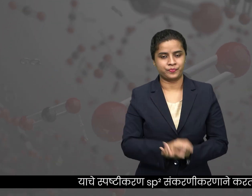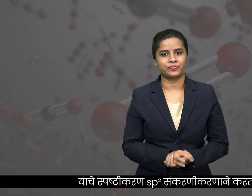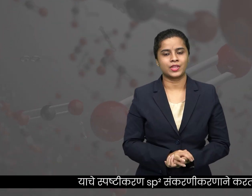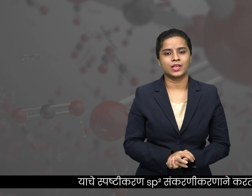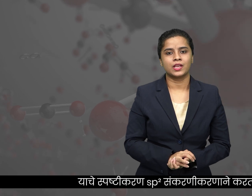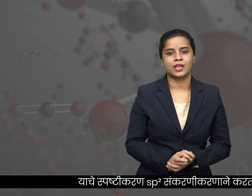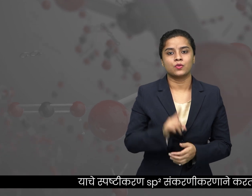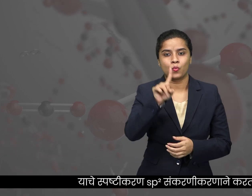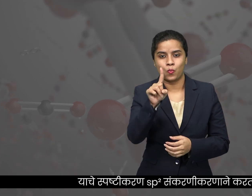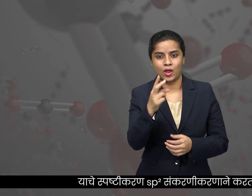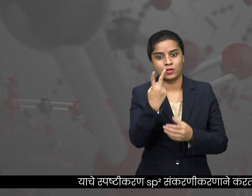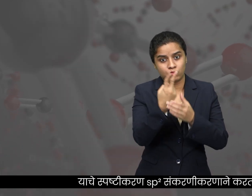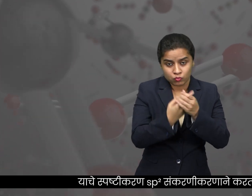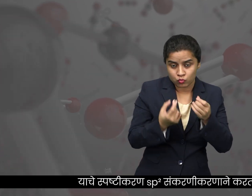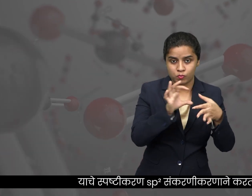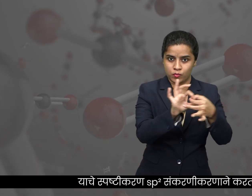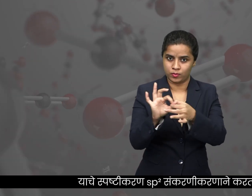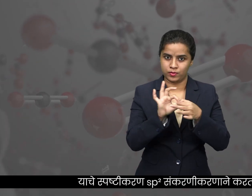करता येते.